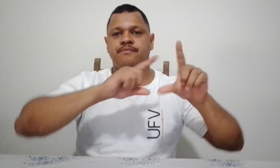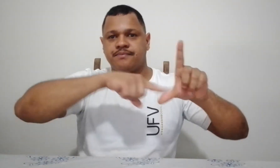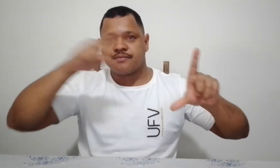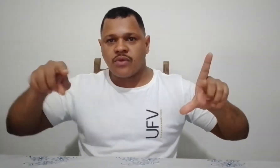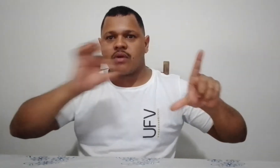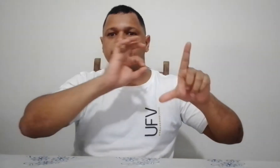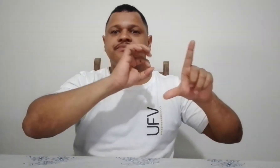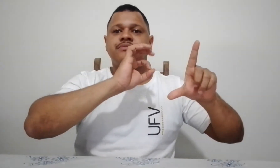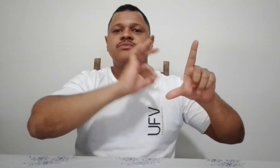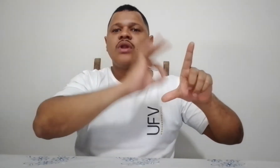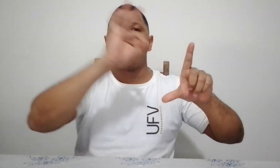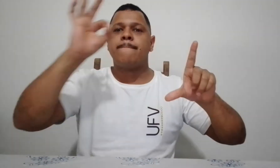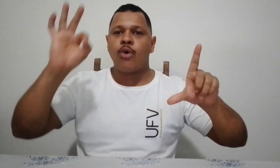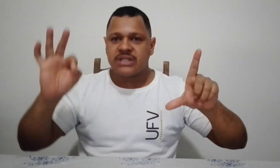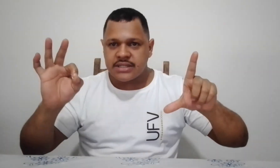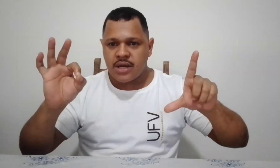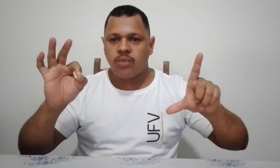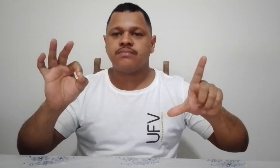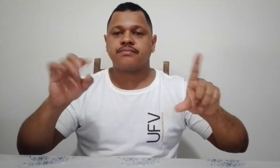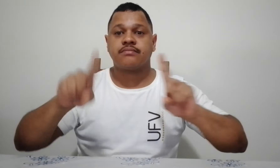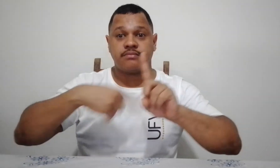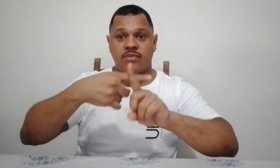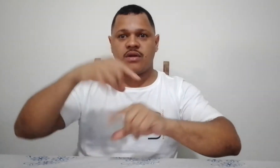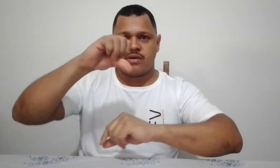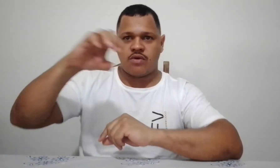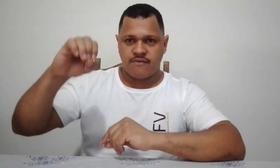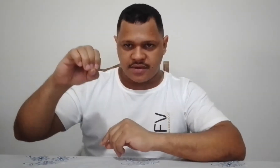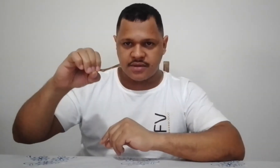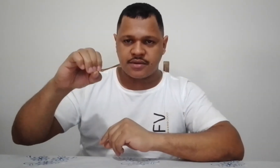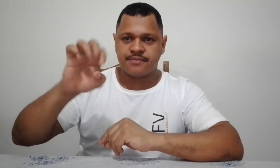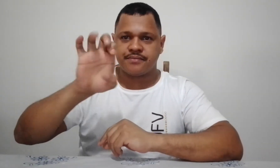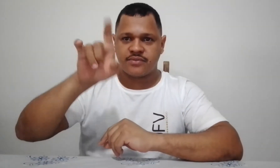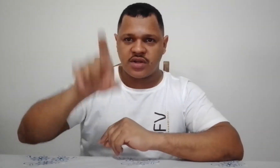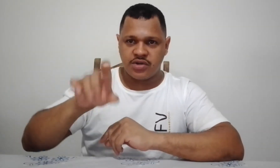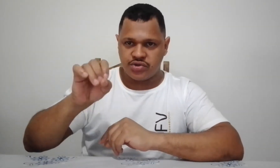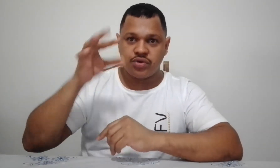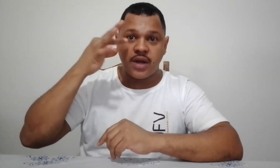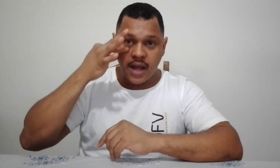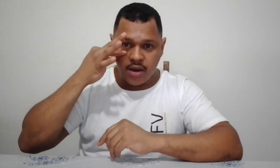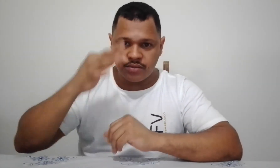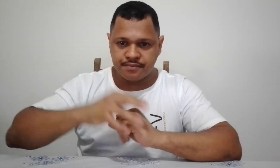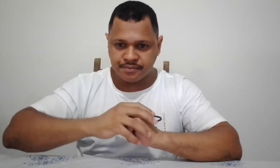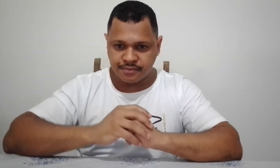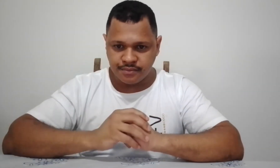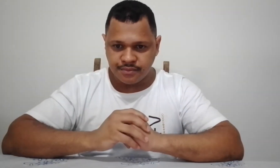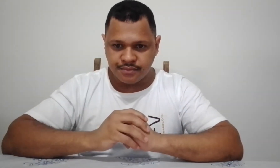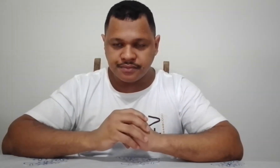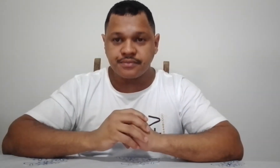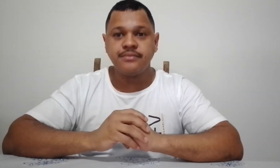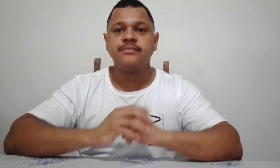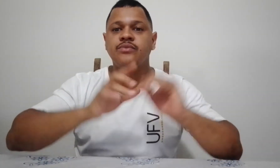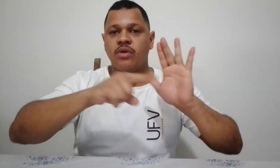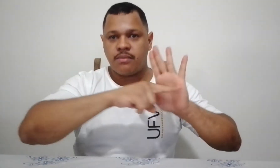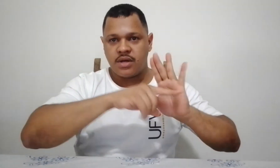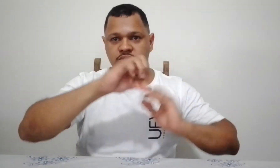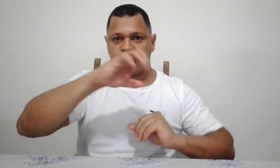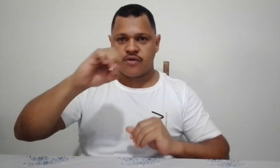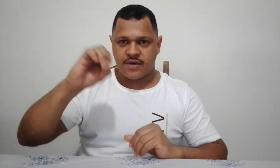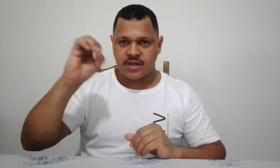em relação ao eixo real. E o valor de pico negativo aqui, menos 90 graus em relação ao